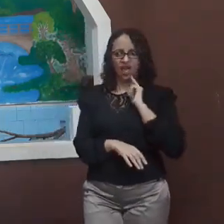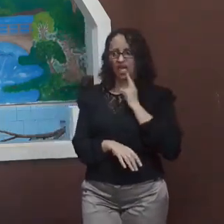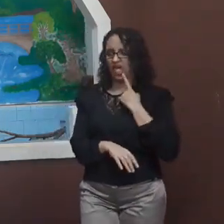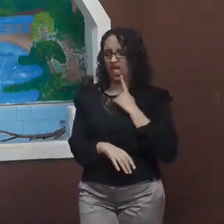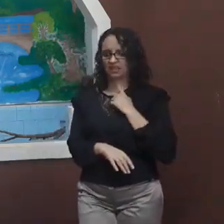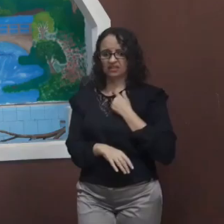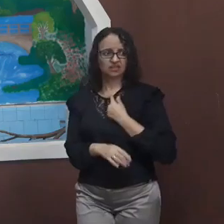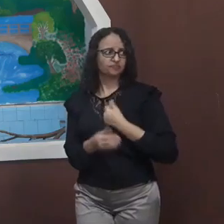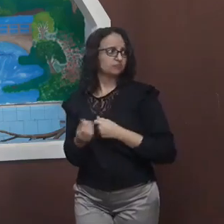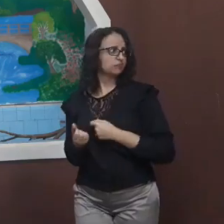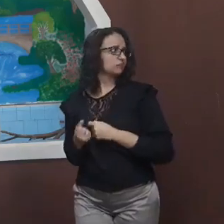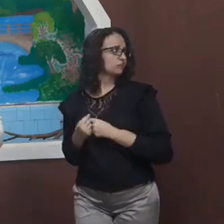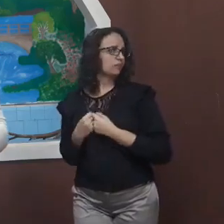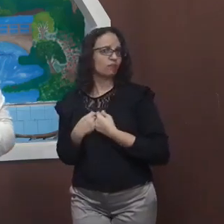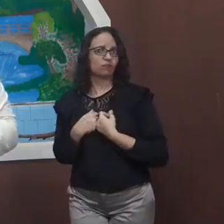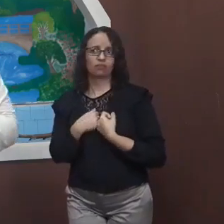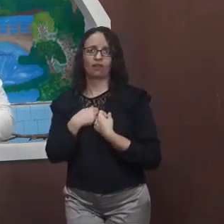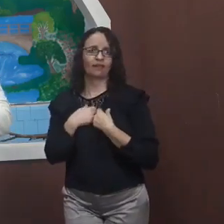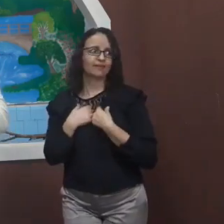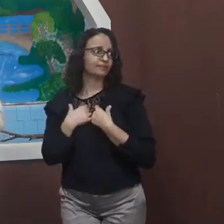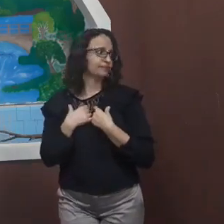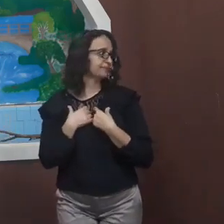Todo mundo olhando para mim.